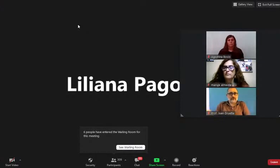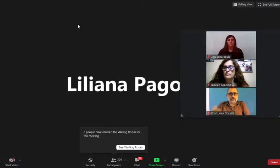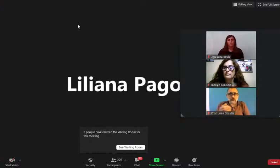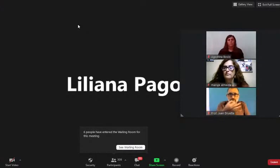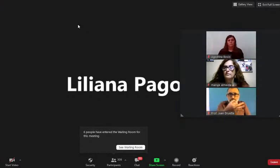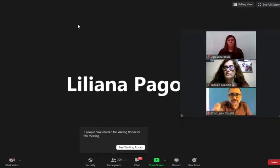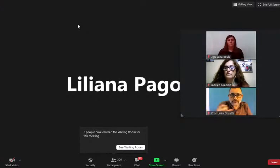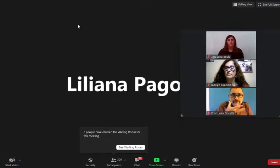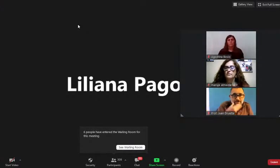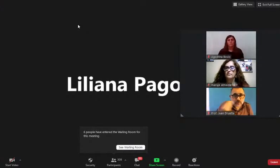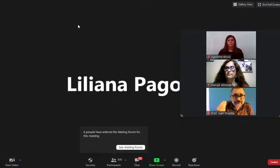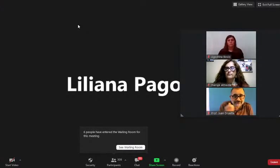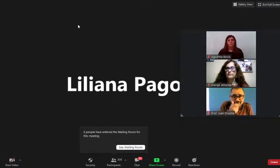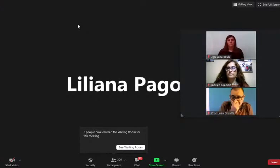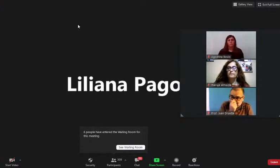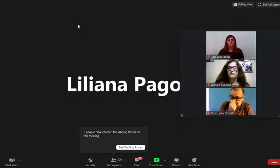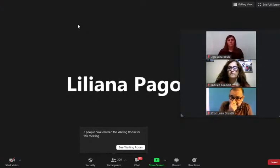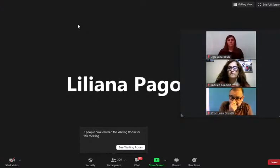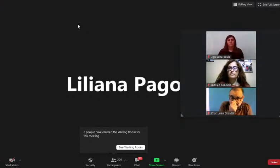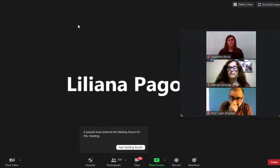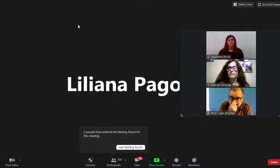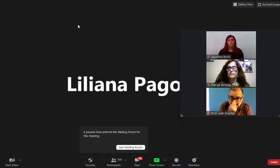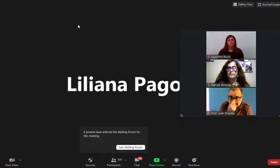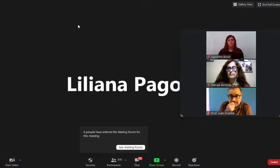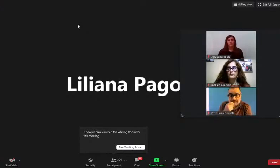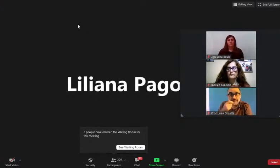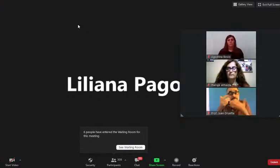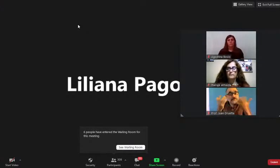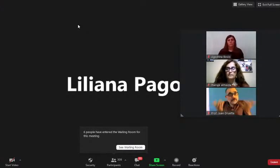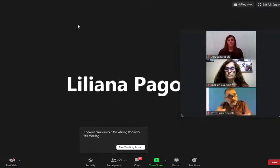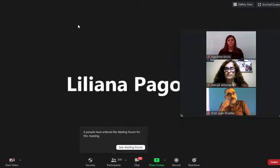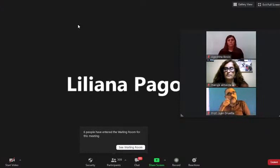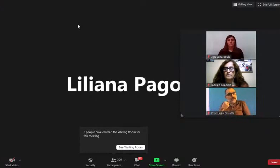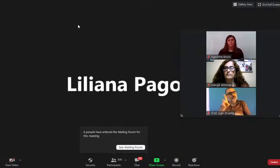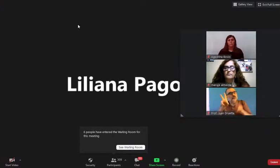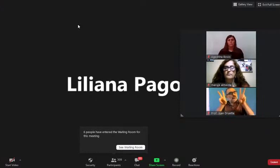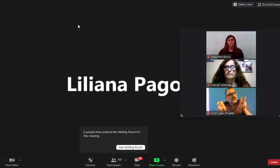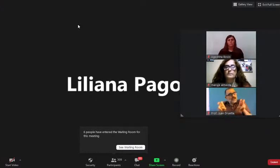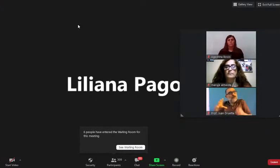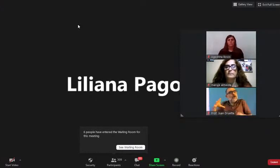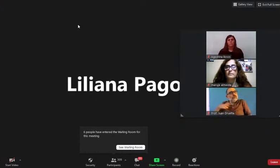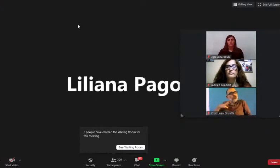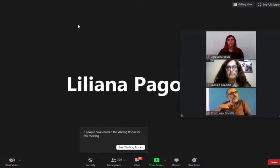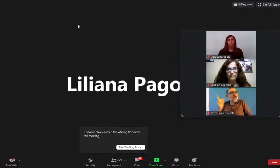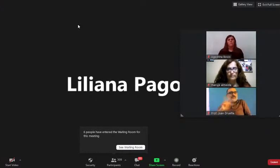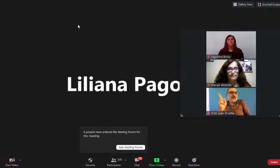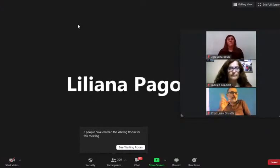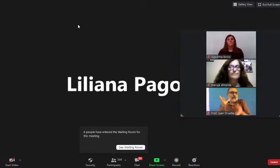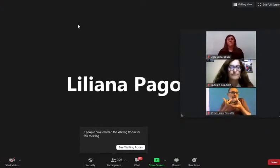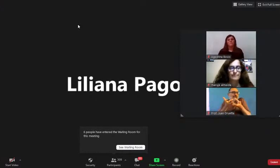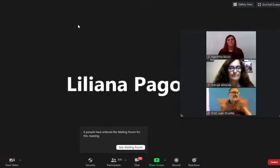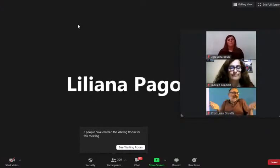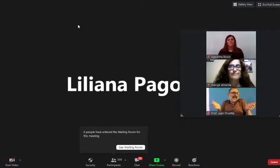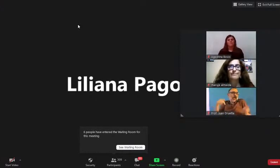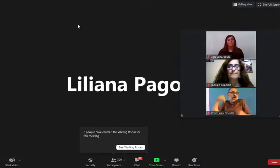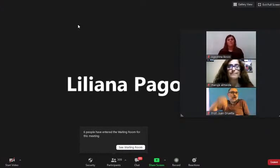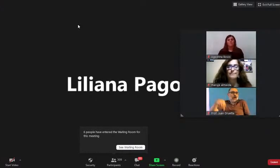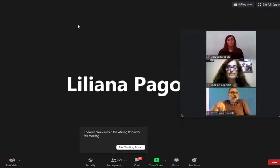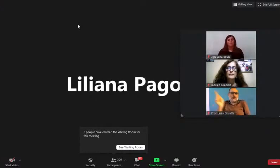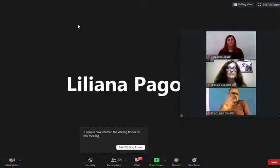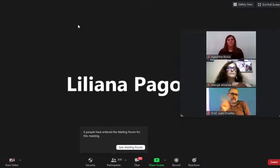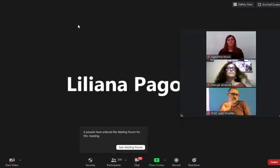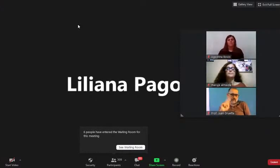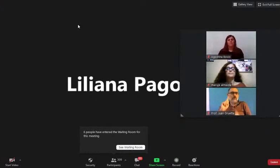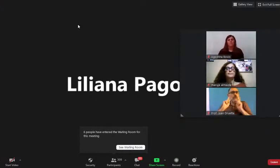paradigma médico para migrar hacia un paradigma socioantropológico. ¿Sí, Maruje? Entonces,